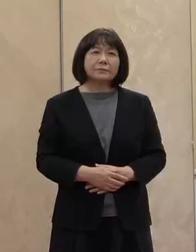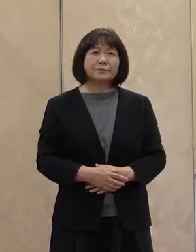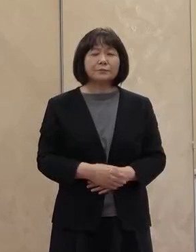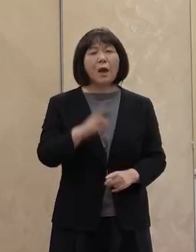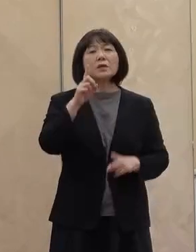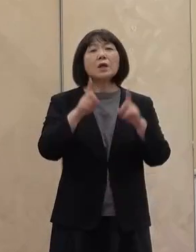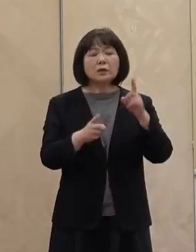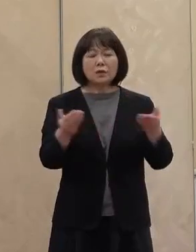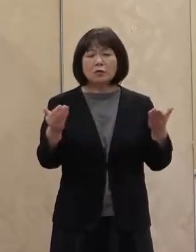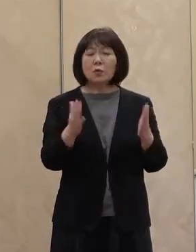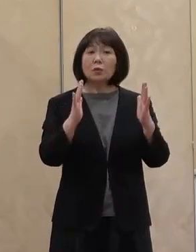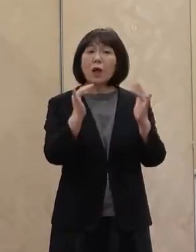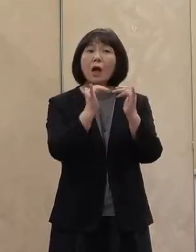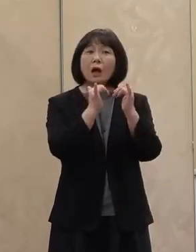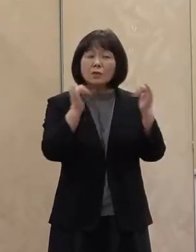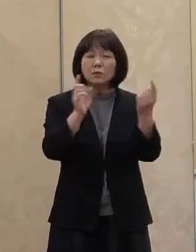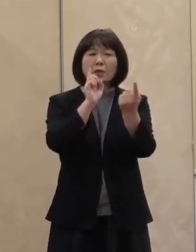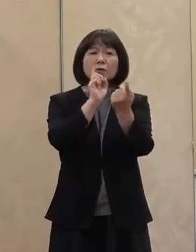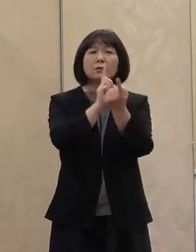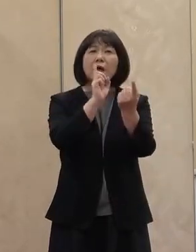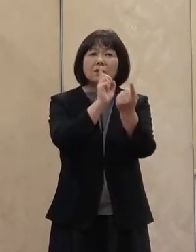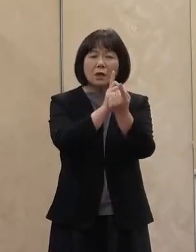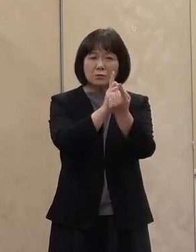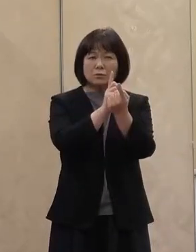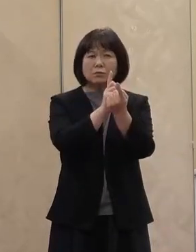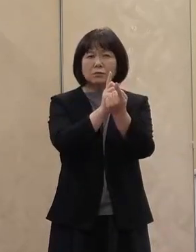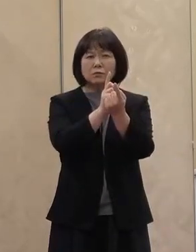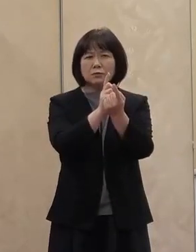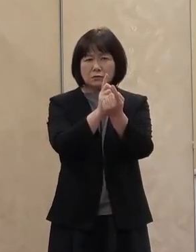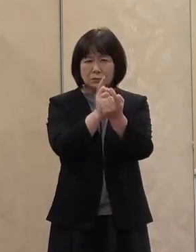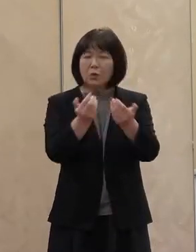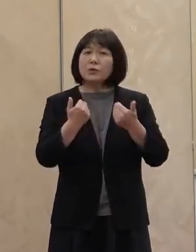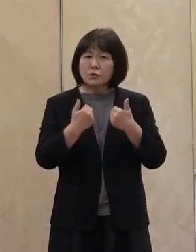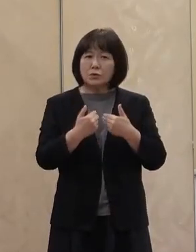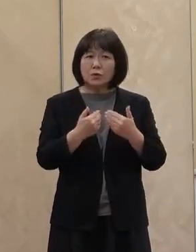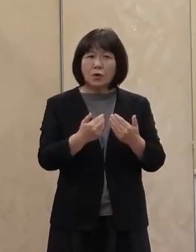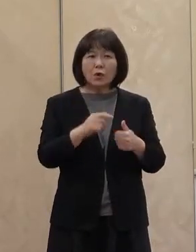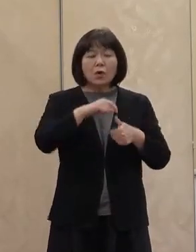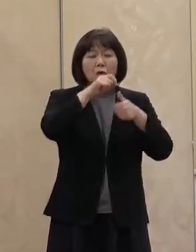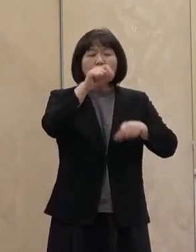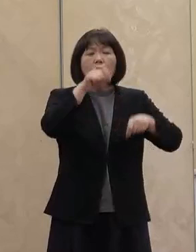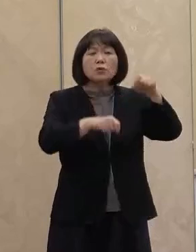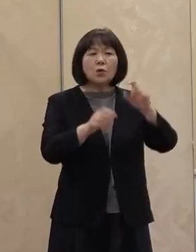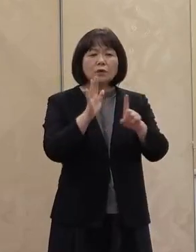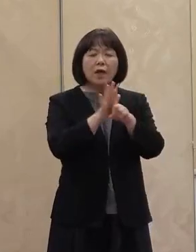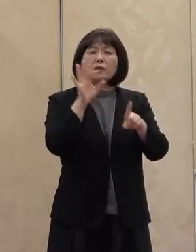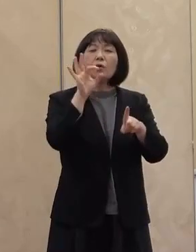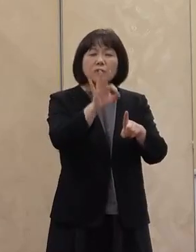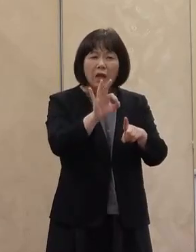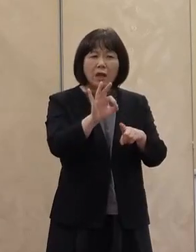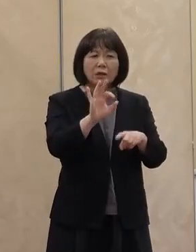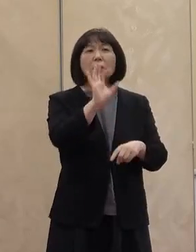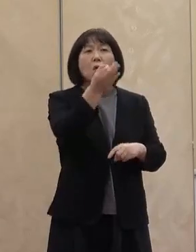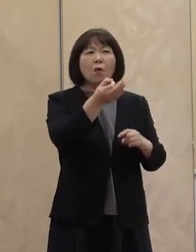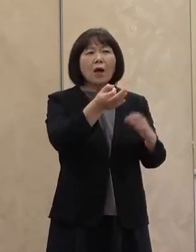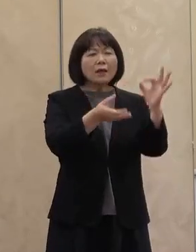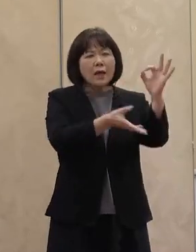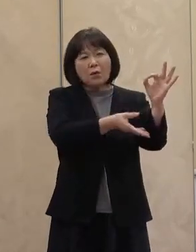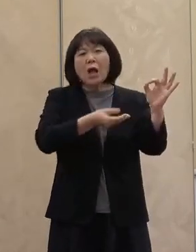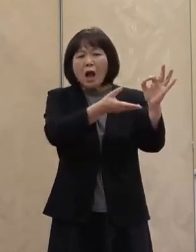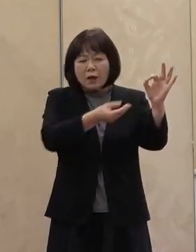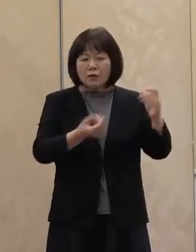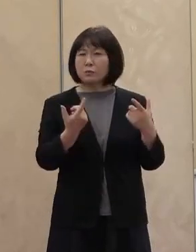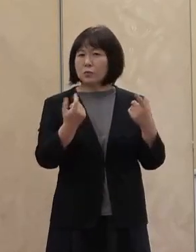いずれにしても失業者対策でも、そうですし、雇用調整助成金もそうですけど、融資なんかもそうですけど、やっぱりこ